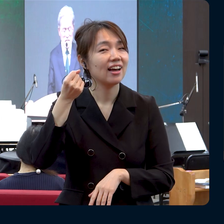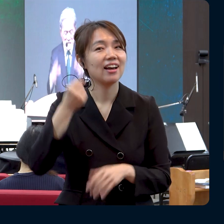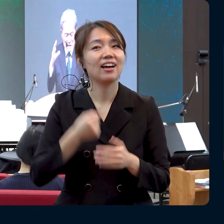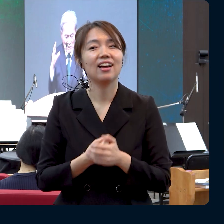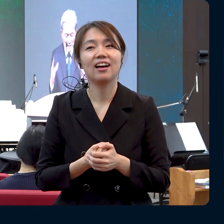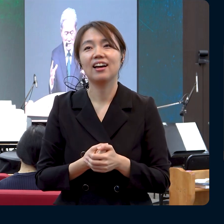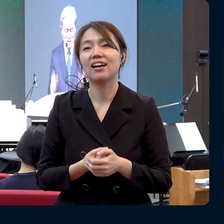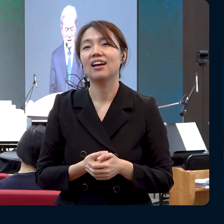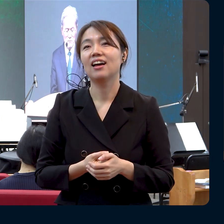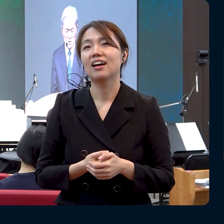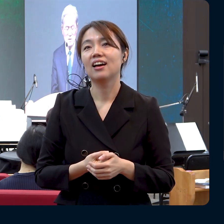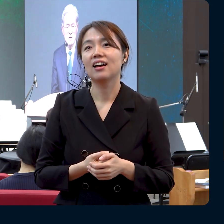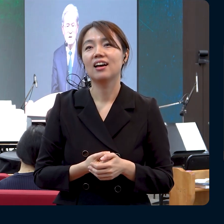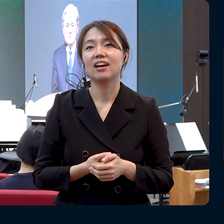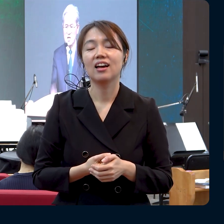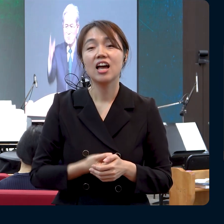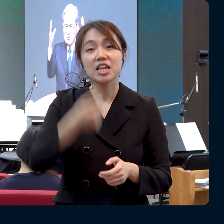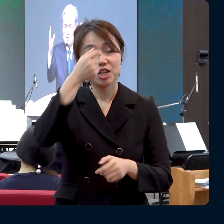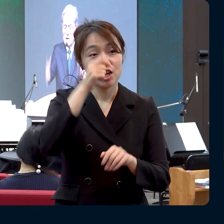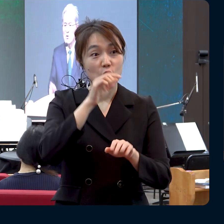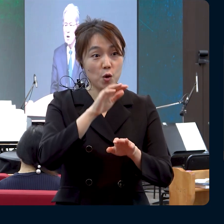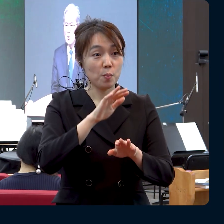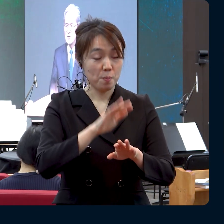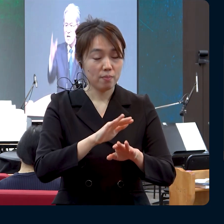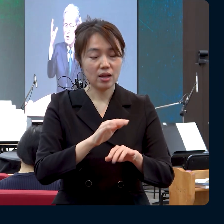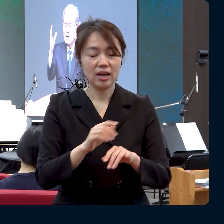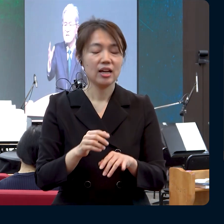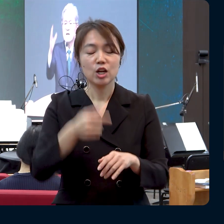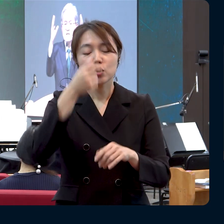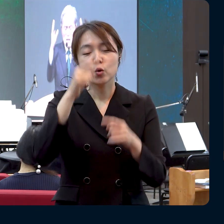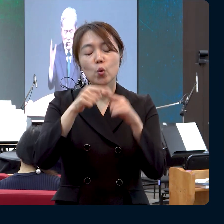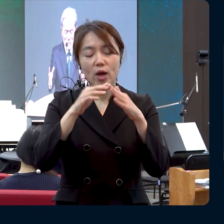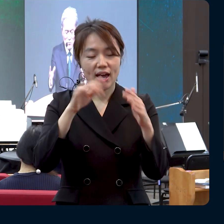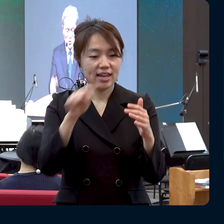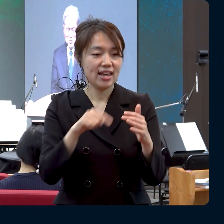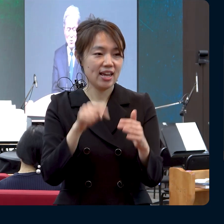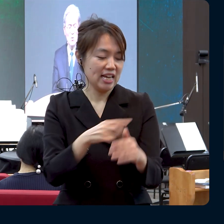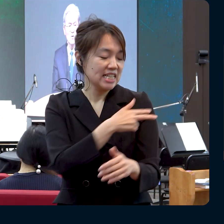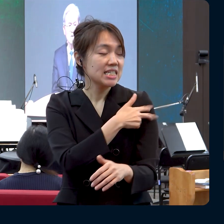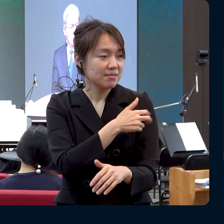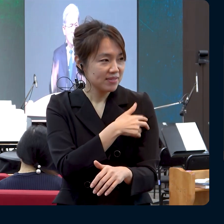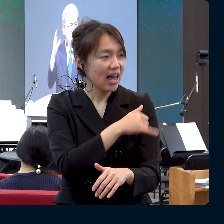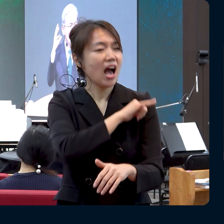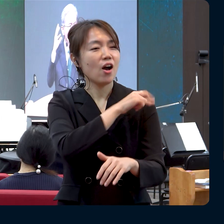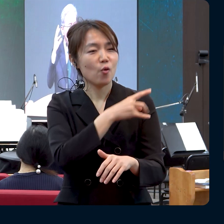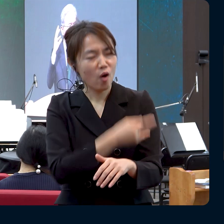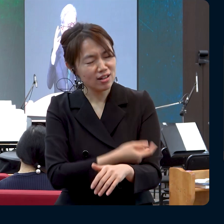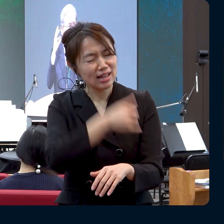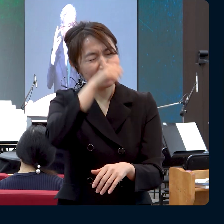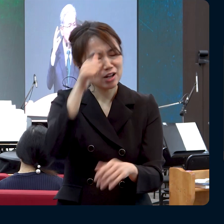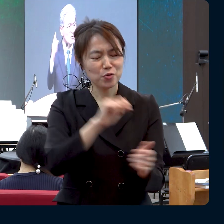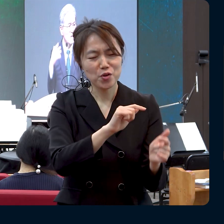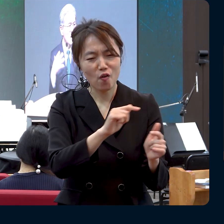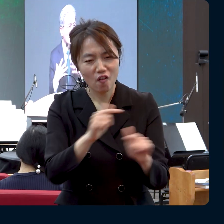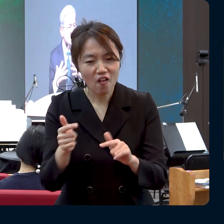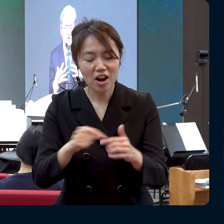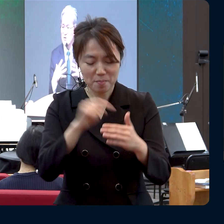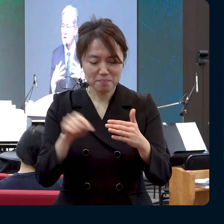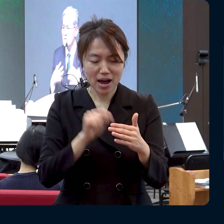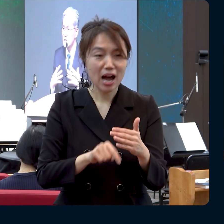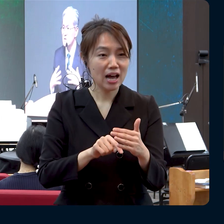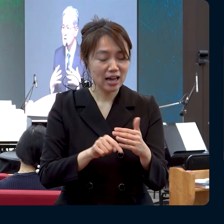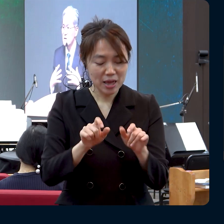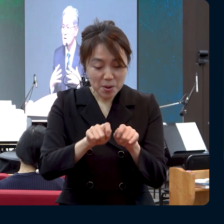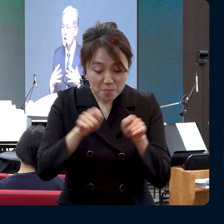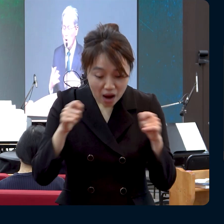하는 그러한 사람들, 직분을 받거나 혹은 사역을 하는 사람들 마음속에도 예배를 기뻐하지 않는 어떤 것들이 가득할 수